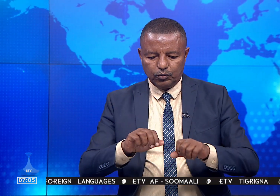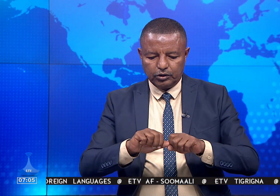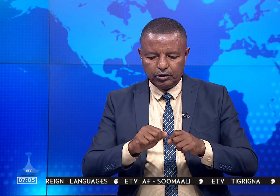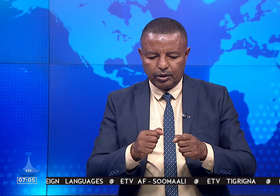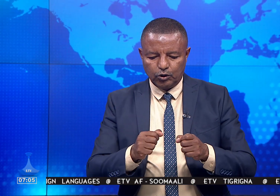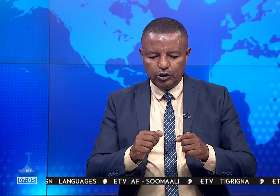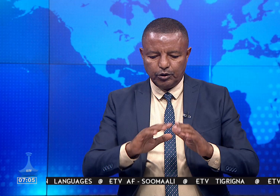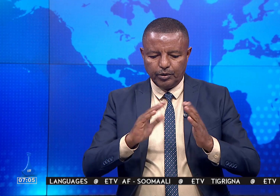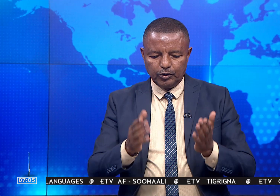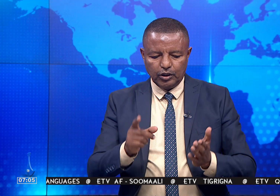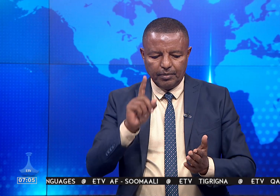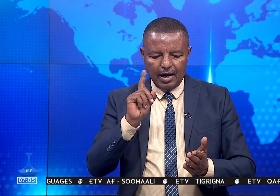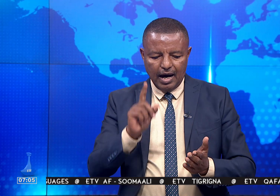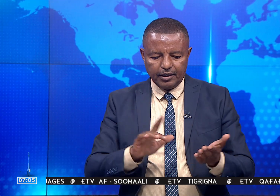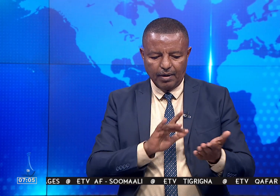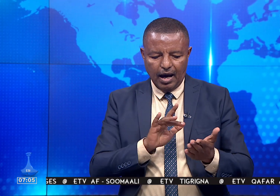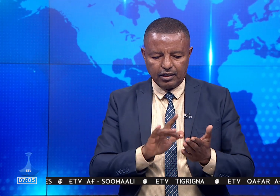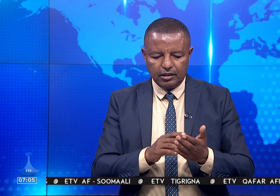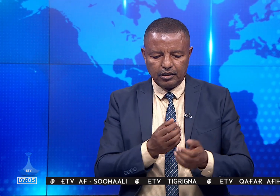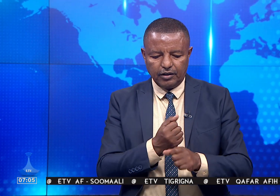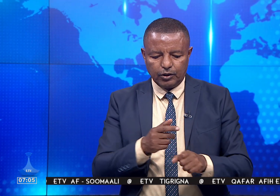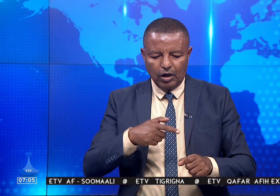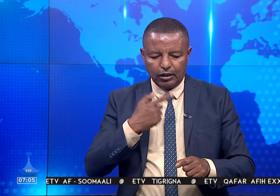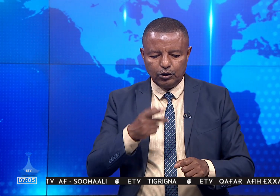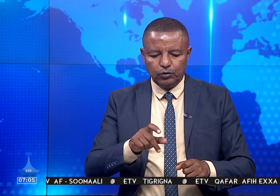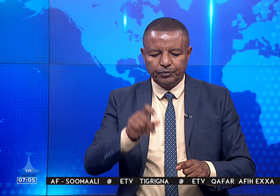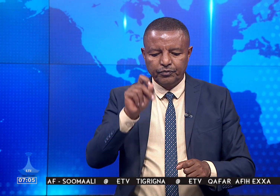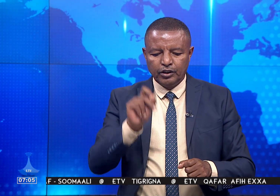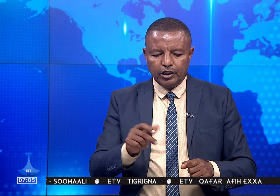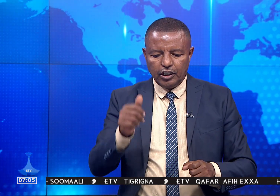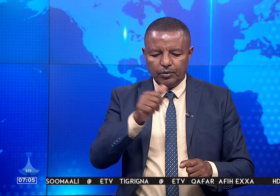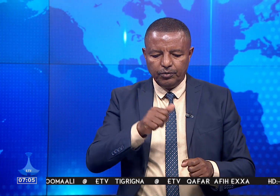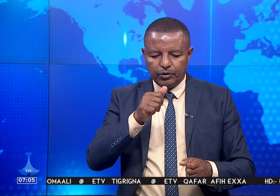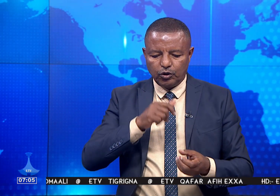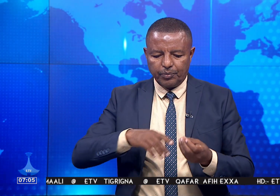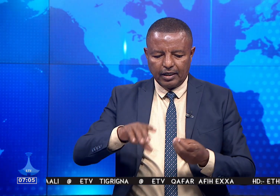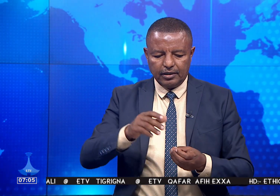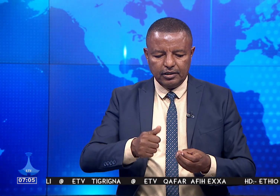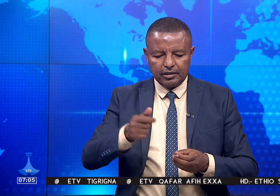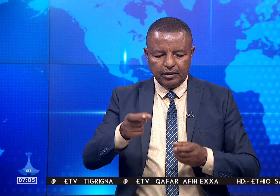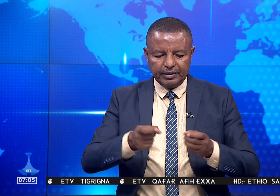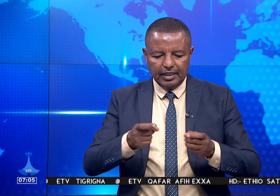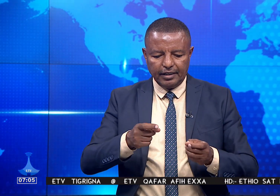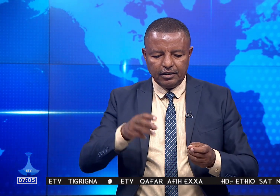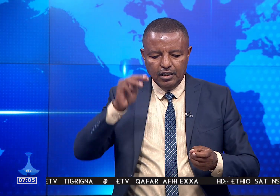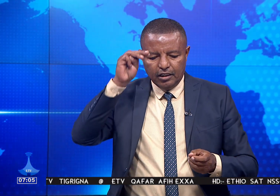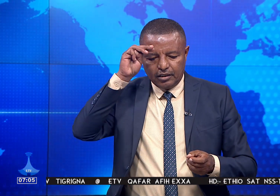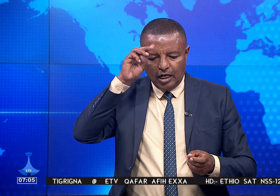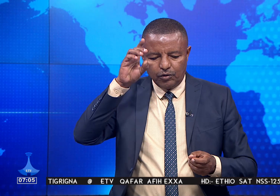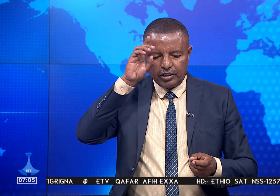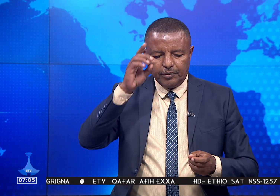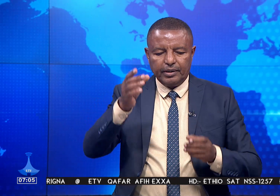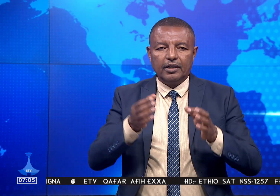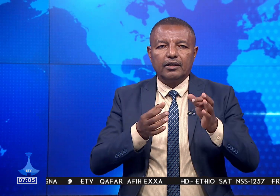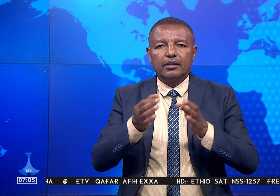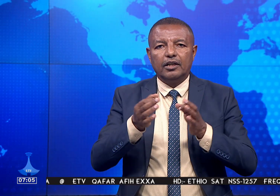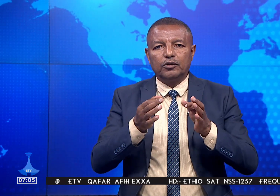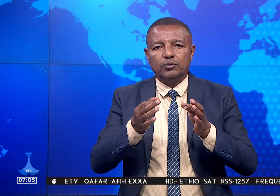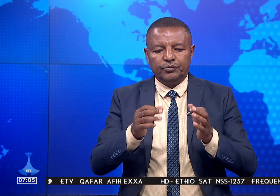የነበሩ ስብረቶች በመሶብ አንድ ማዕከል ተፈተዋል ሲሉ የደቡብ ኢትዮጵያ ክልል ርዕሰ መስተዳደር ጥላሁን